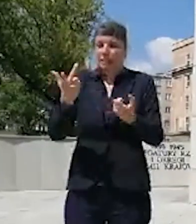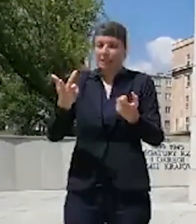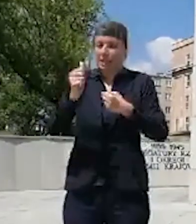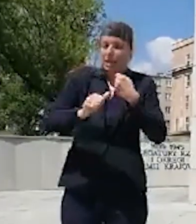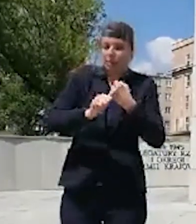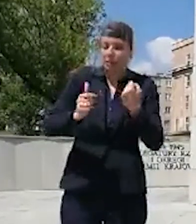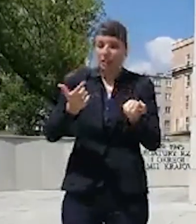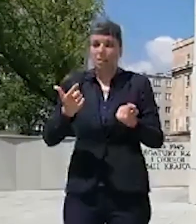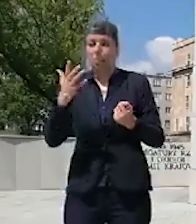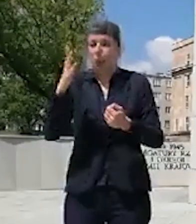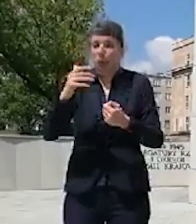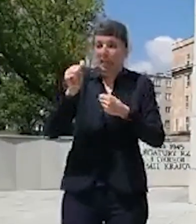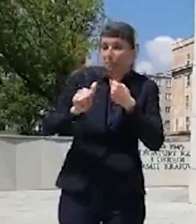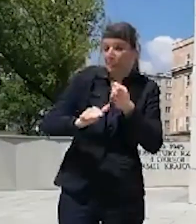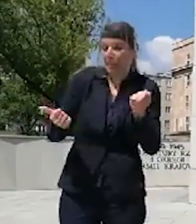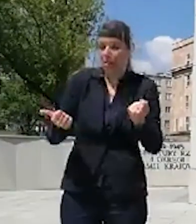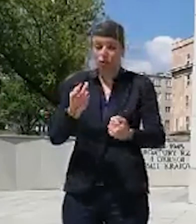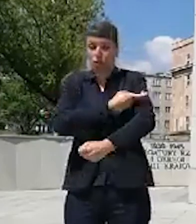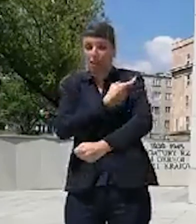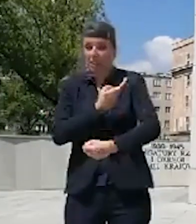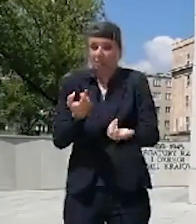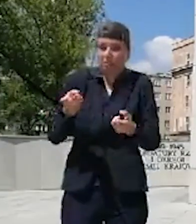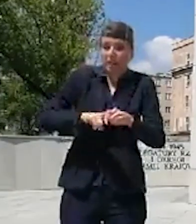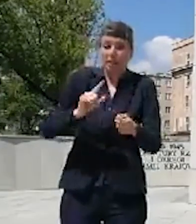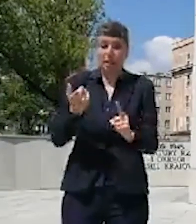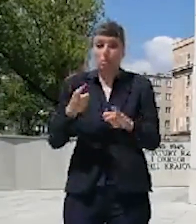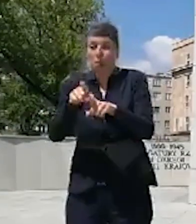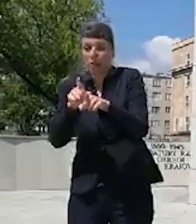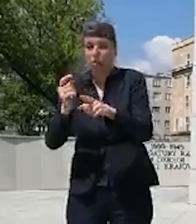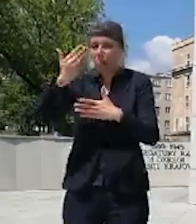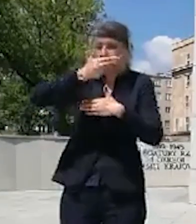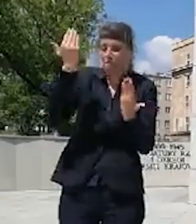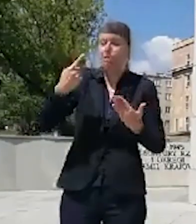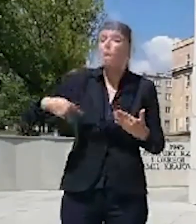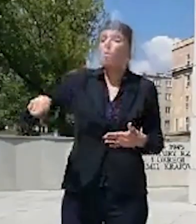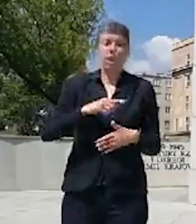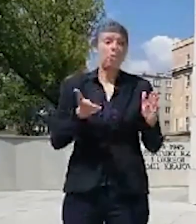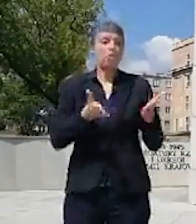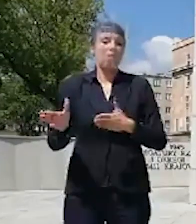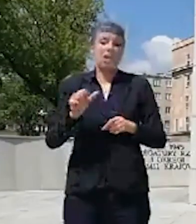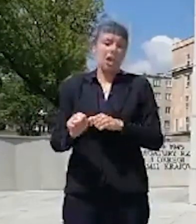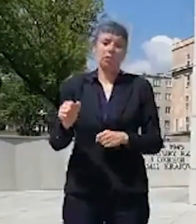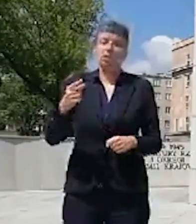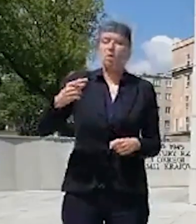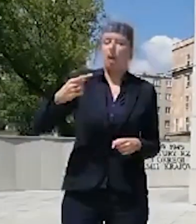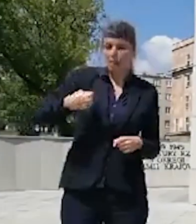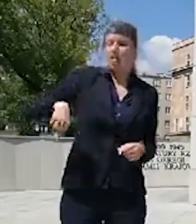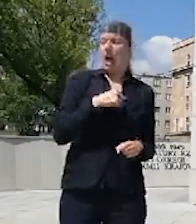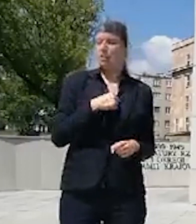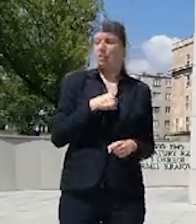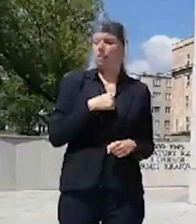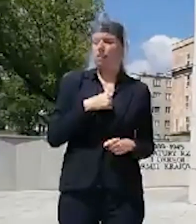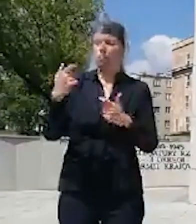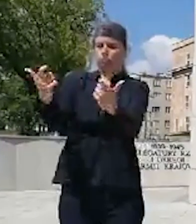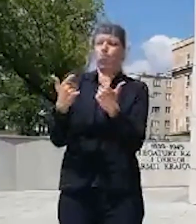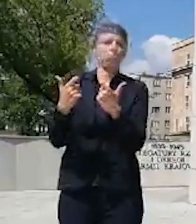termin we wrześniu lub w październiku, nie wiemy. My jesteśmy, przepraszam, gotowi na wszystko. Nas się nie zatrzyma i niezależnie od tego, czy zrobią te